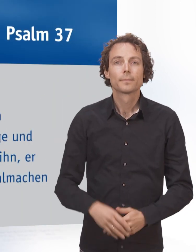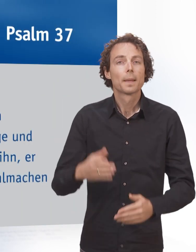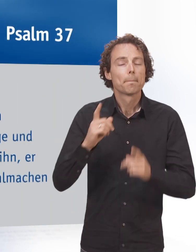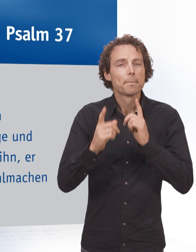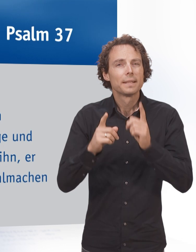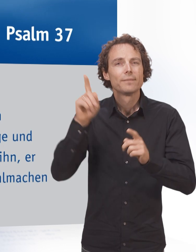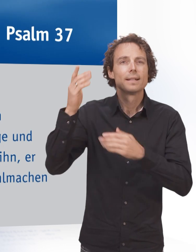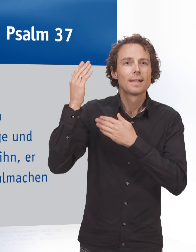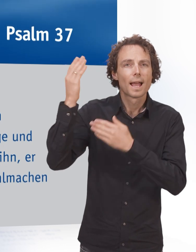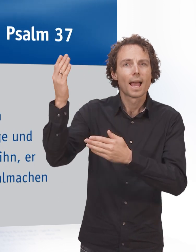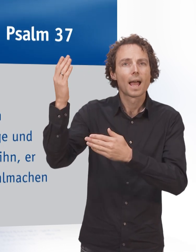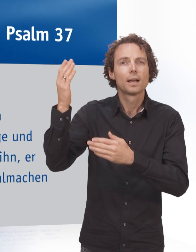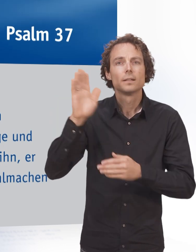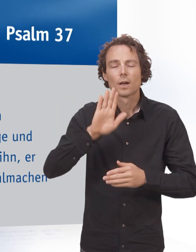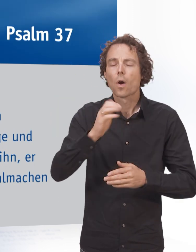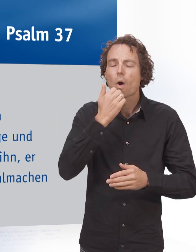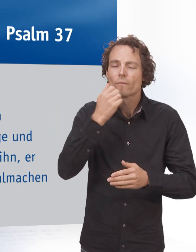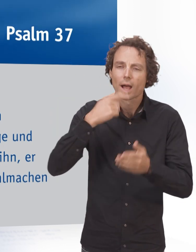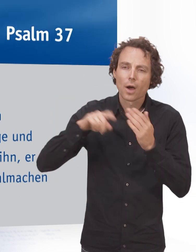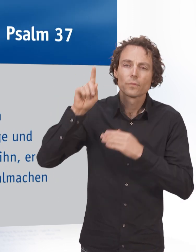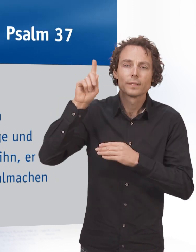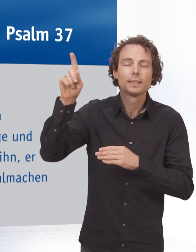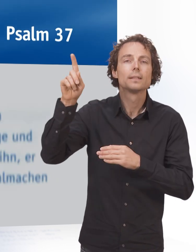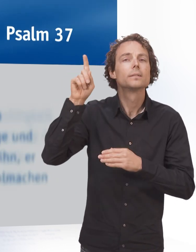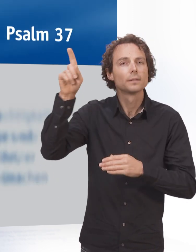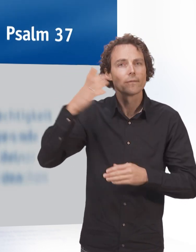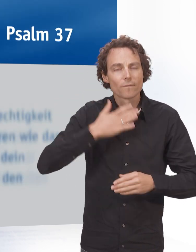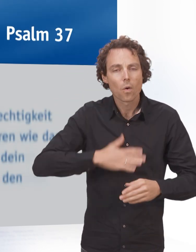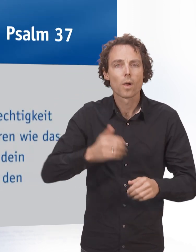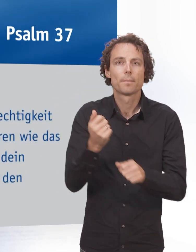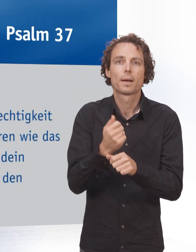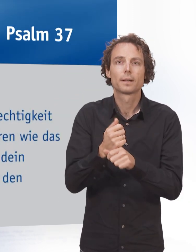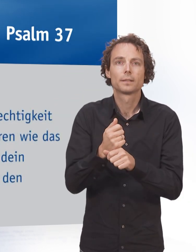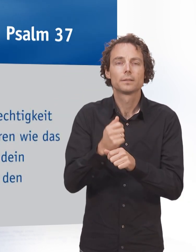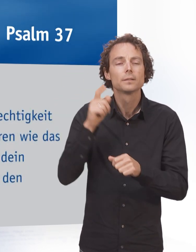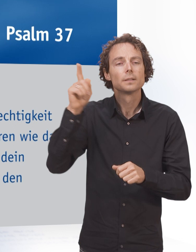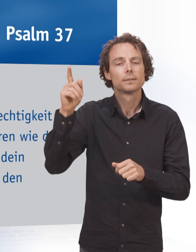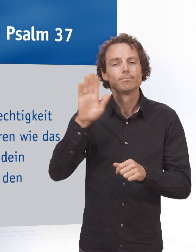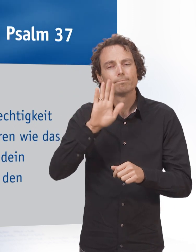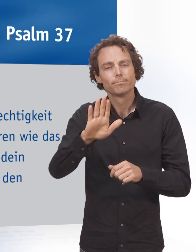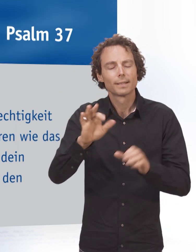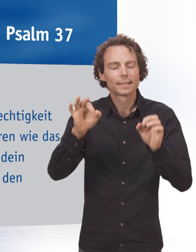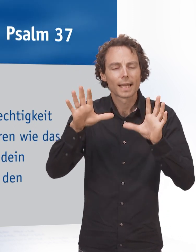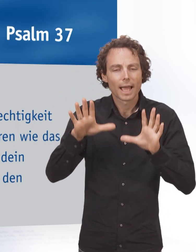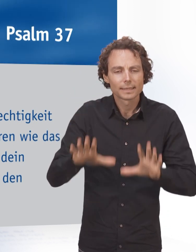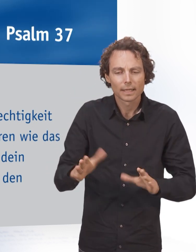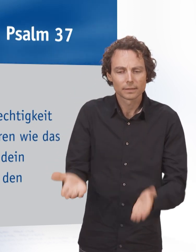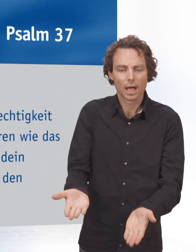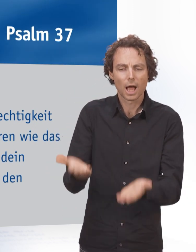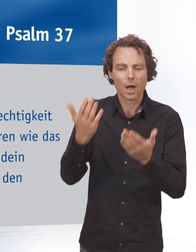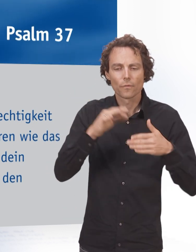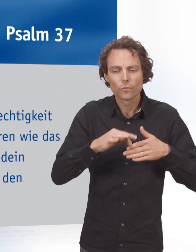Befiehl dem Herrn deine Wege und hoffe auf ihn, er wird's wohl machen. Und wird deine Gerechtigkeit